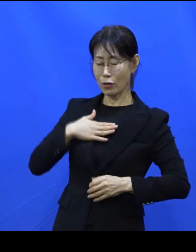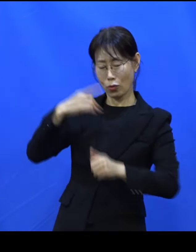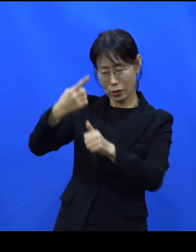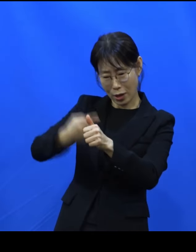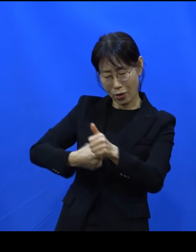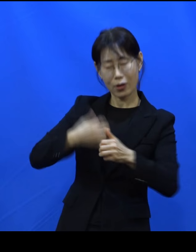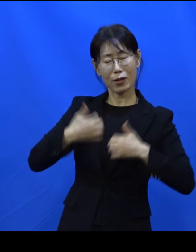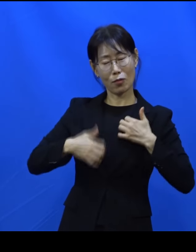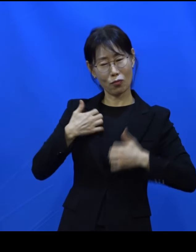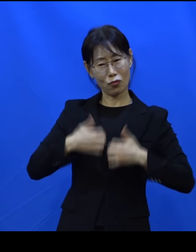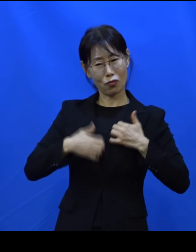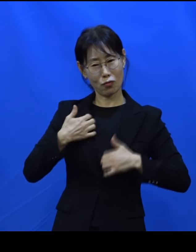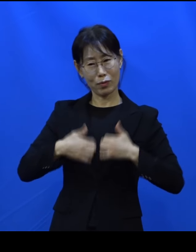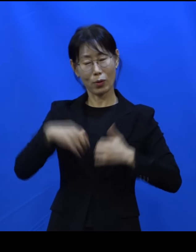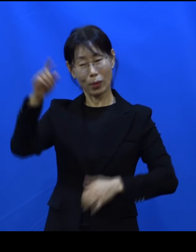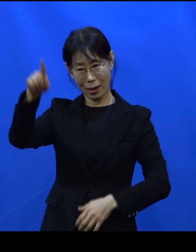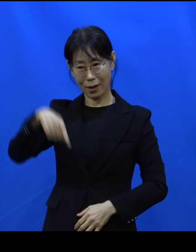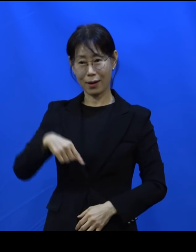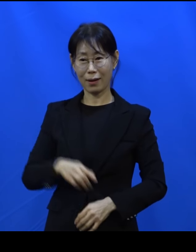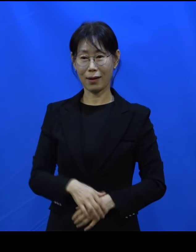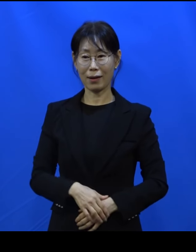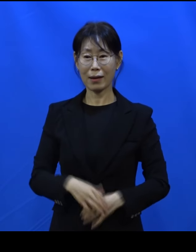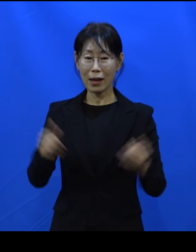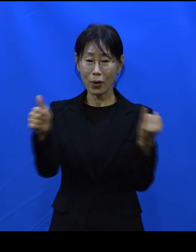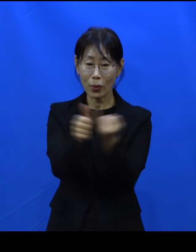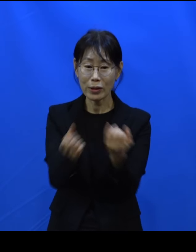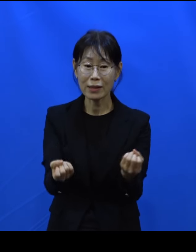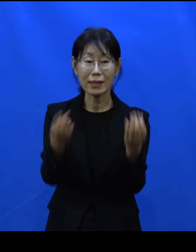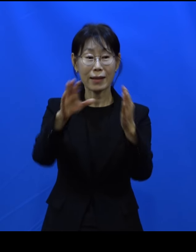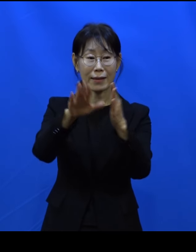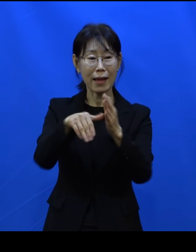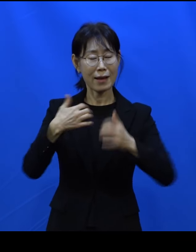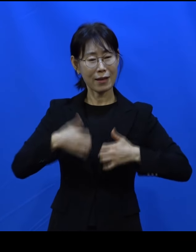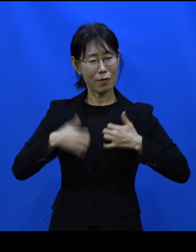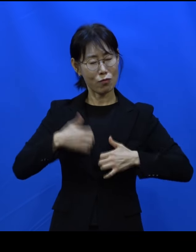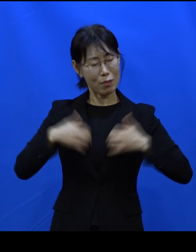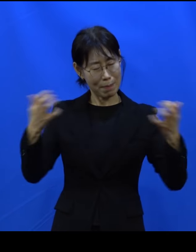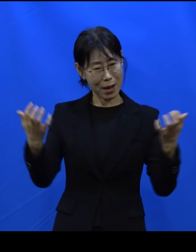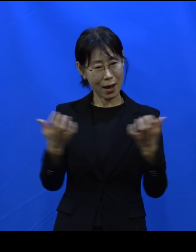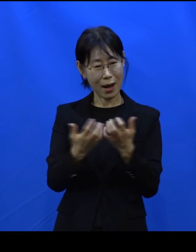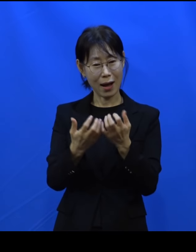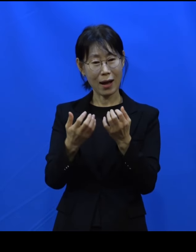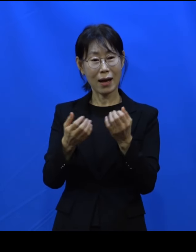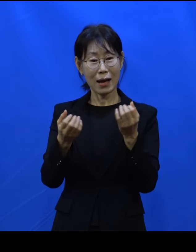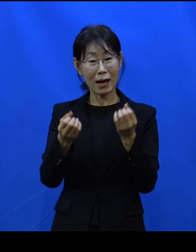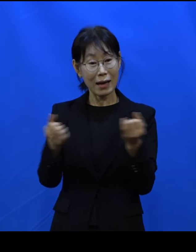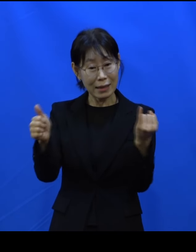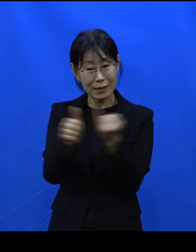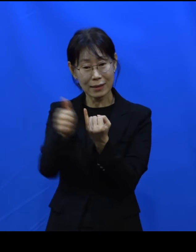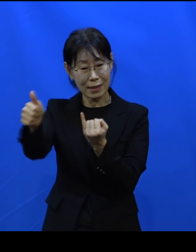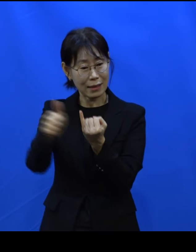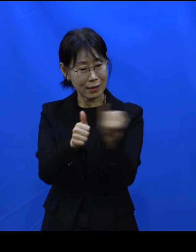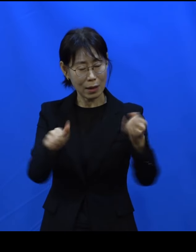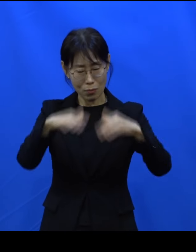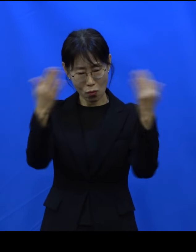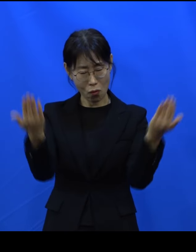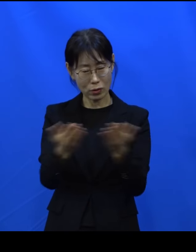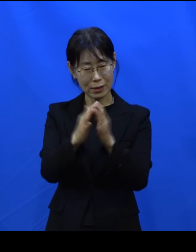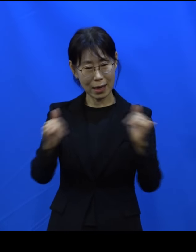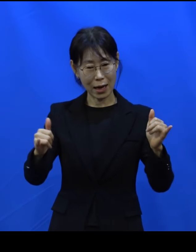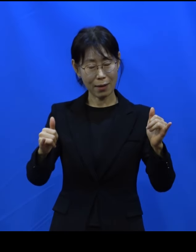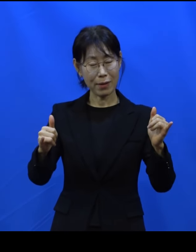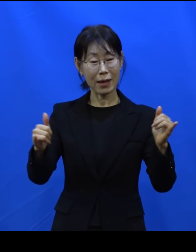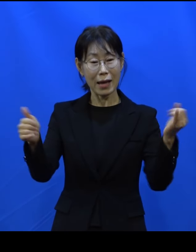그러니까 혼인의 날에 기쁨이 넘친다. 그죠? 그것은 뭐 신부도 마찬가지죠. 신부도 모두가 기쁨이죠.